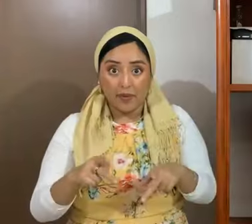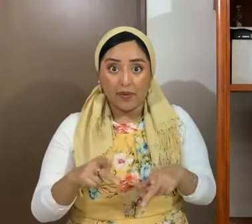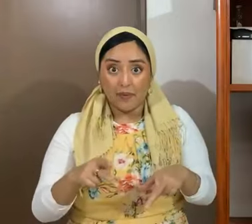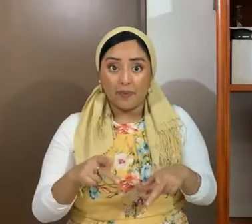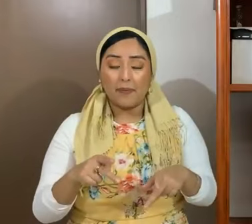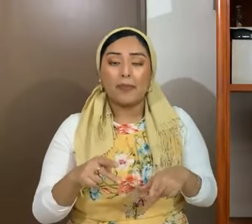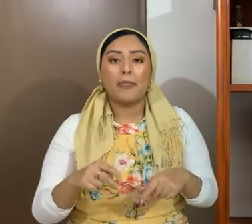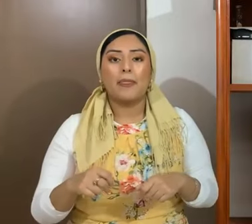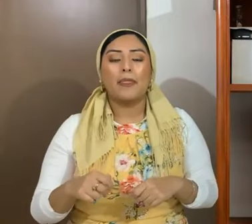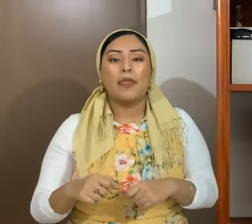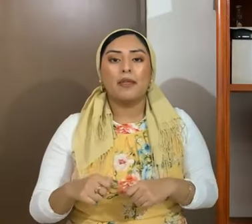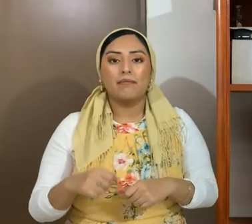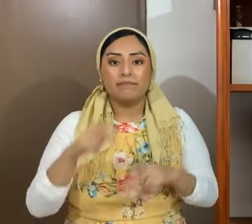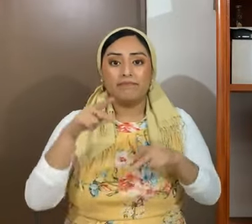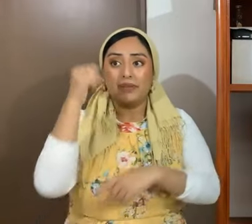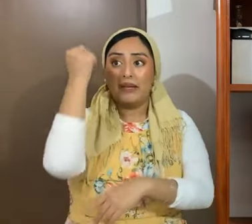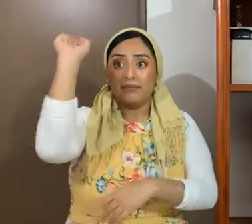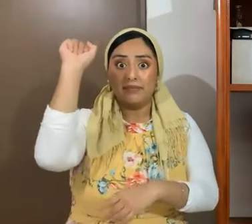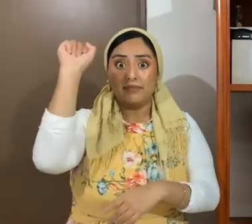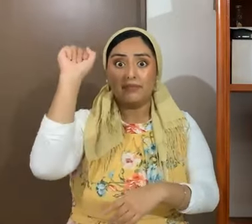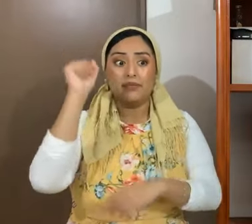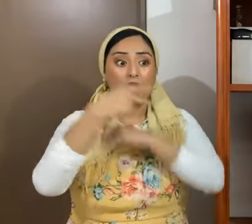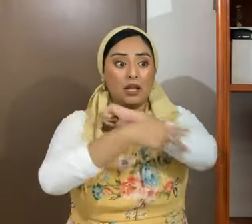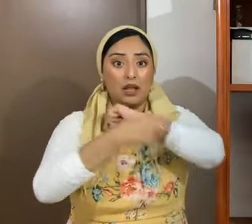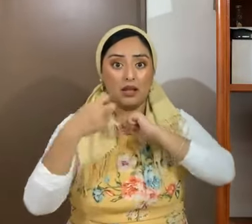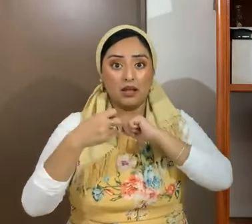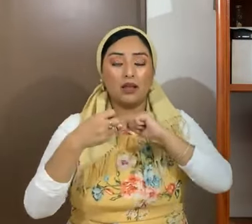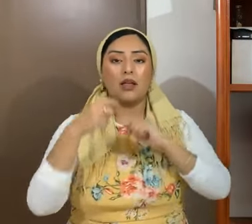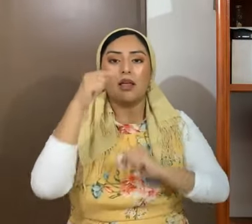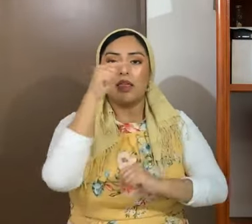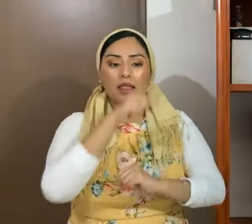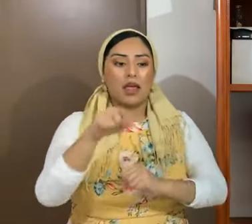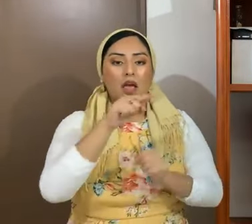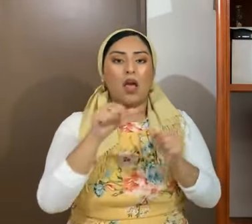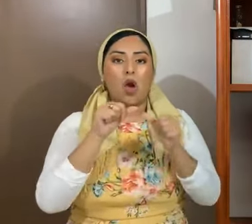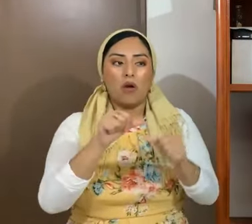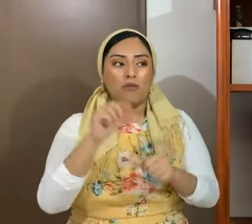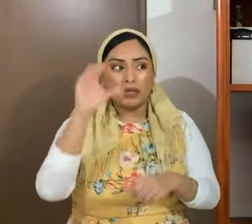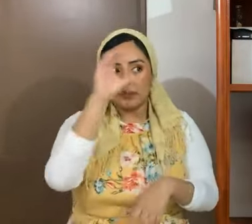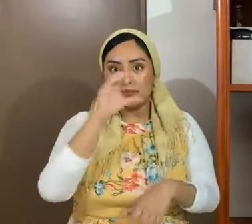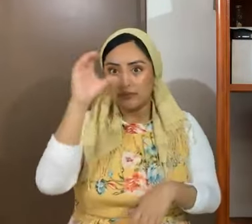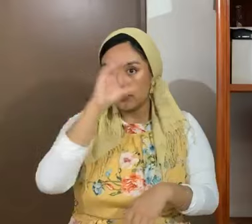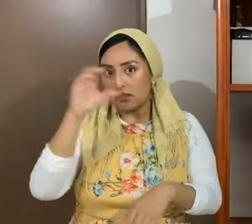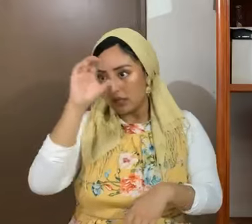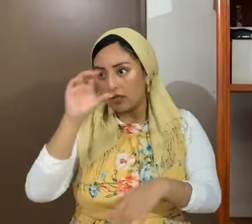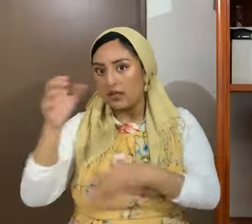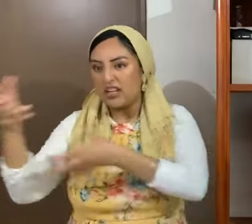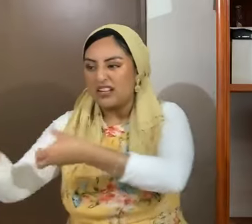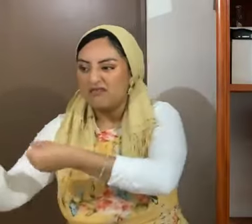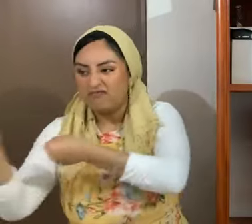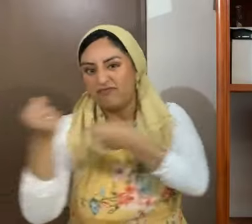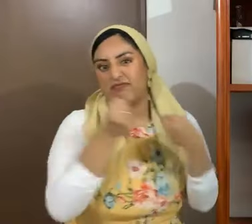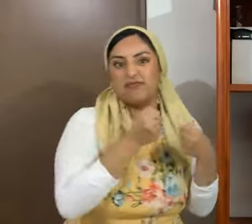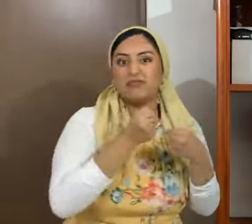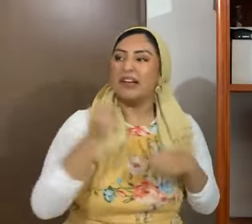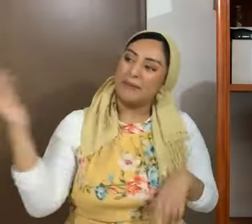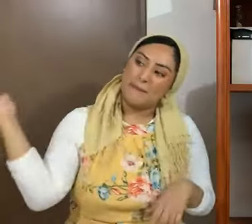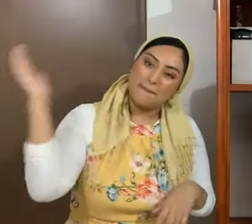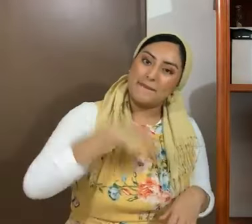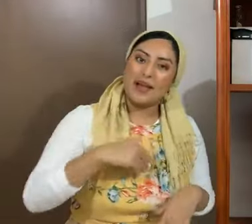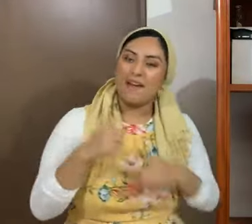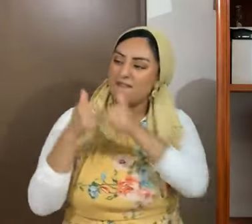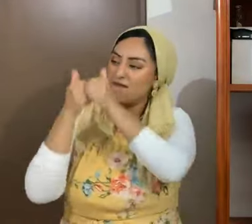que son Jezabeles, que son rebeldes y que son usurpadores, siempre van a buscar jalar a la mayoría